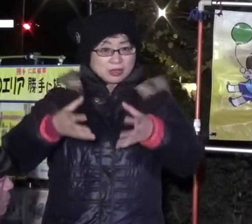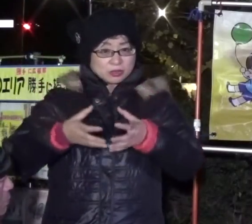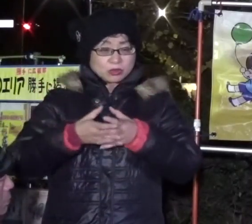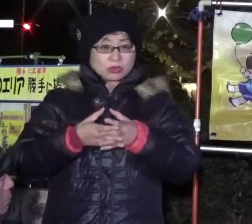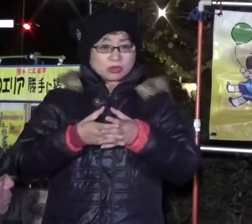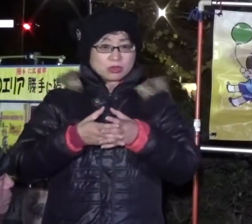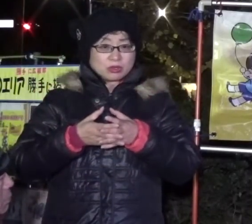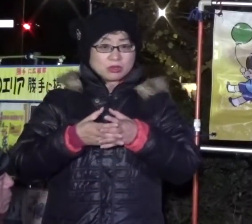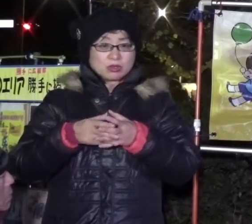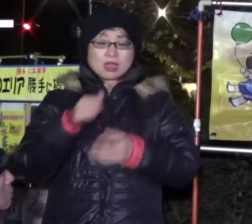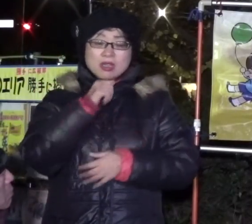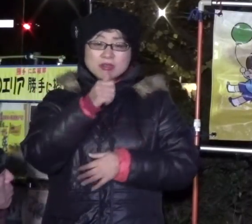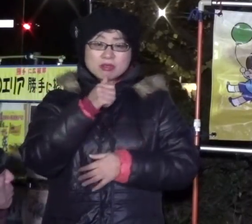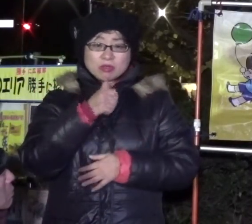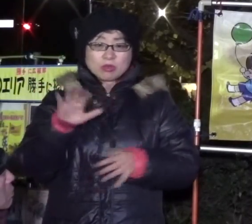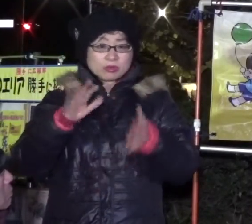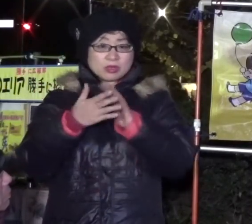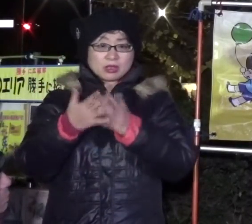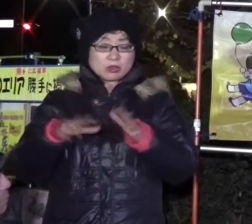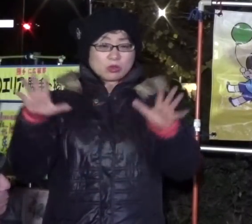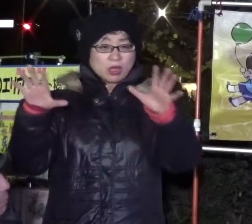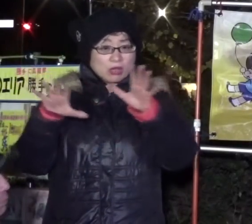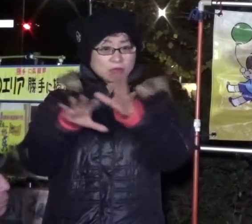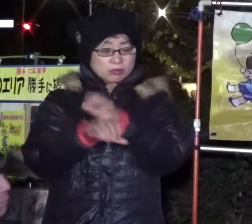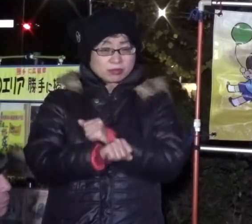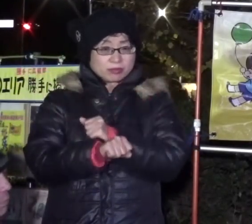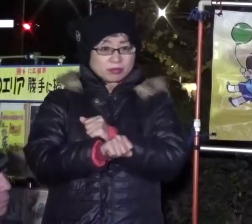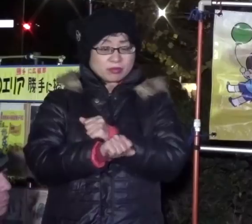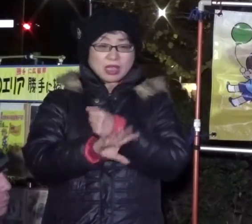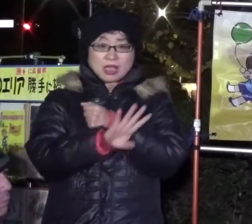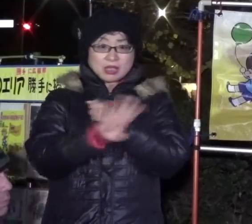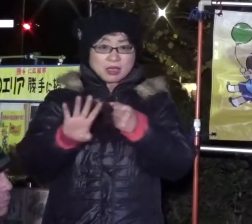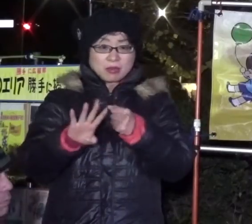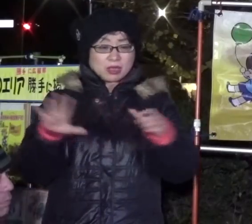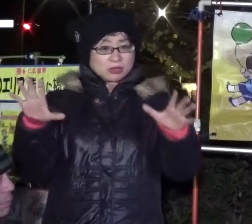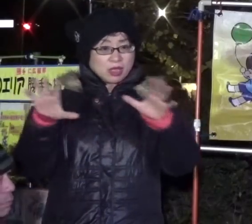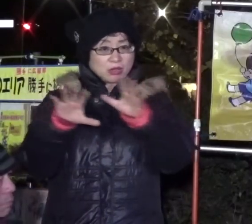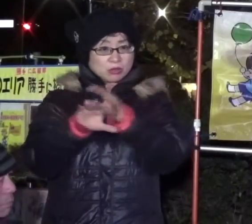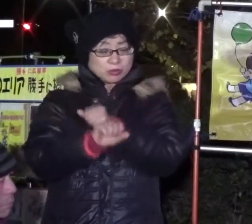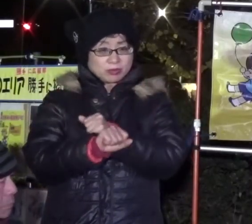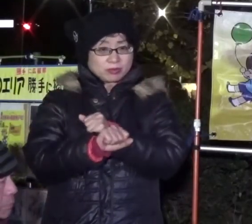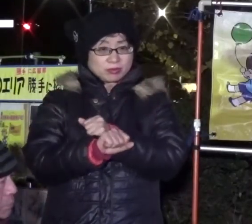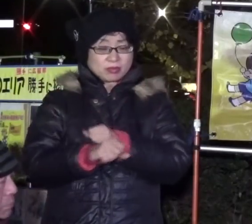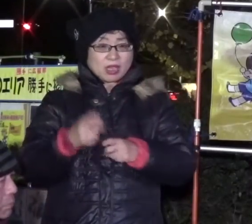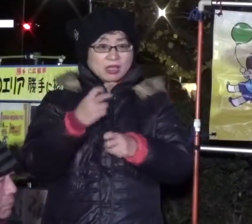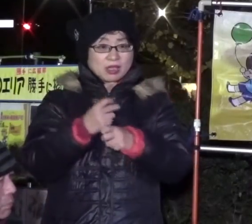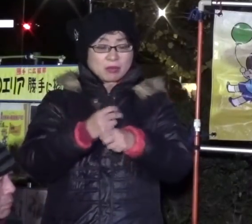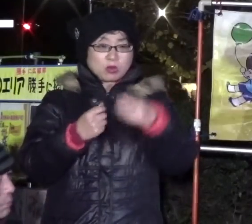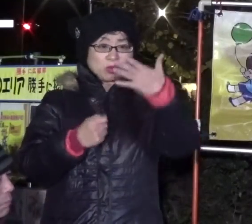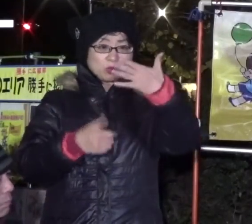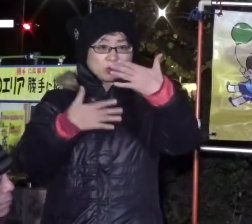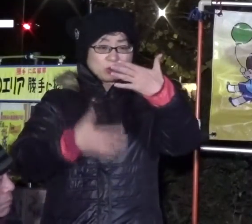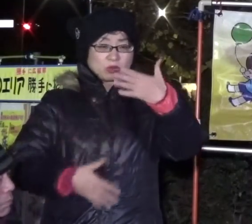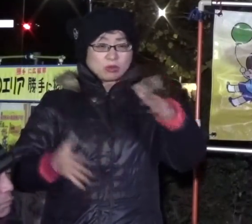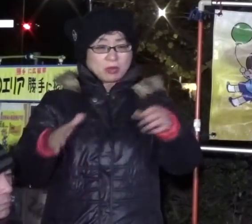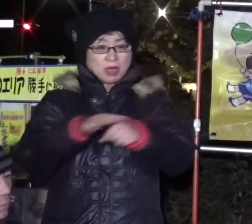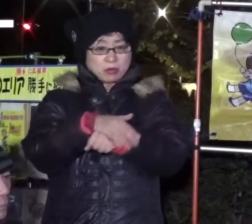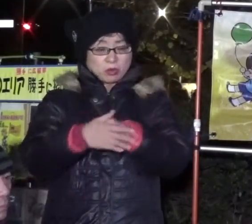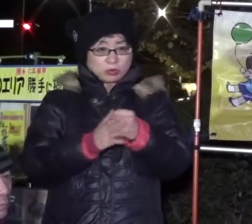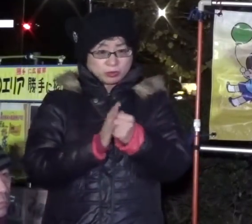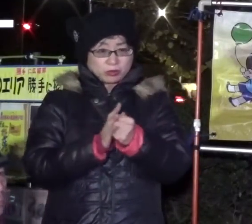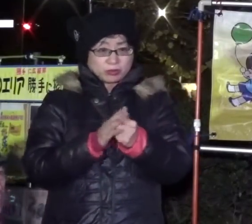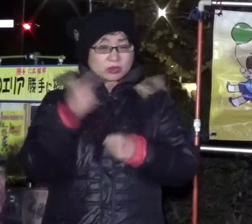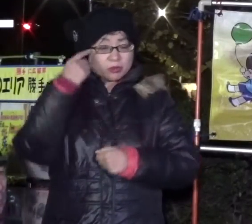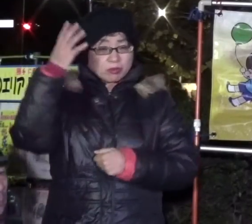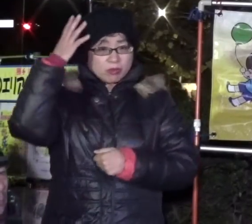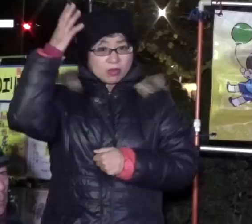貧困と戦争をなくすんだと、原発をなくすんだ 憲法9条を守るんだ、こうい